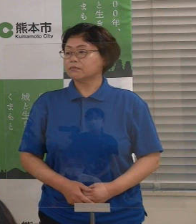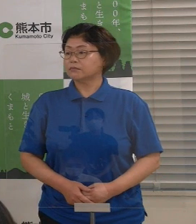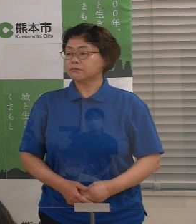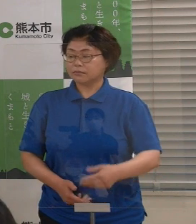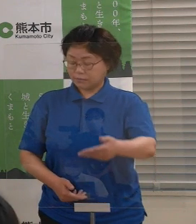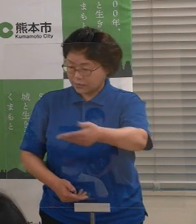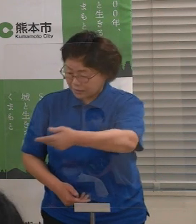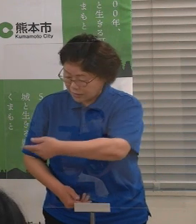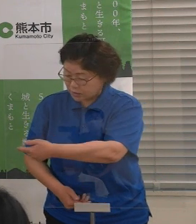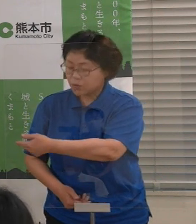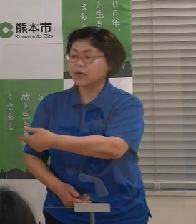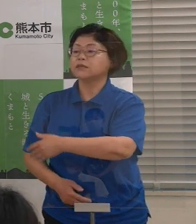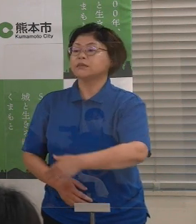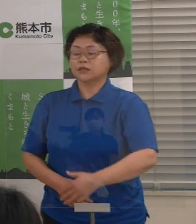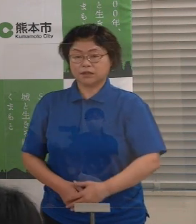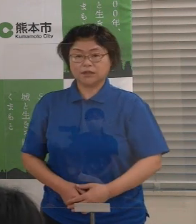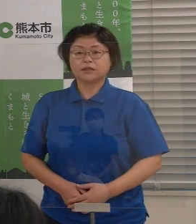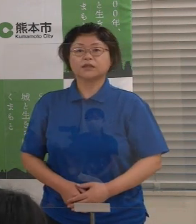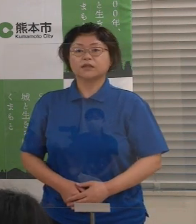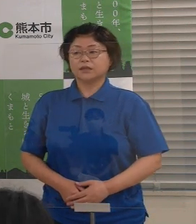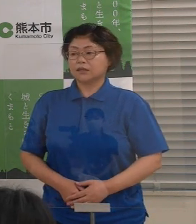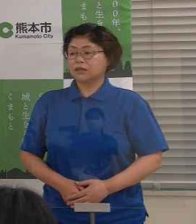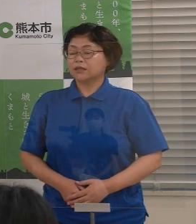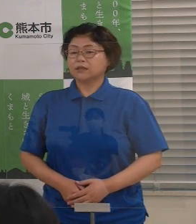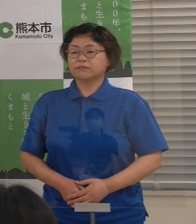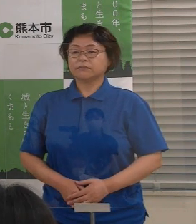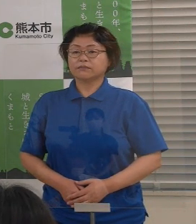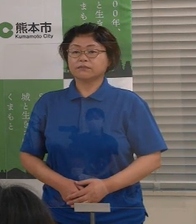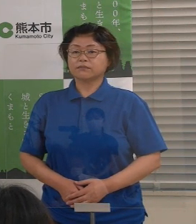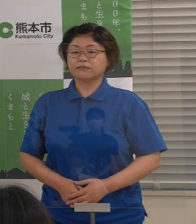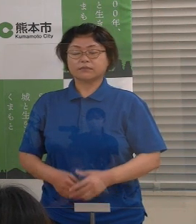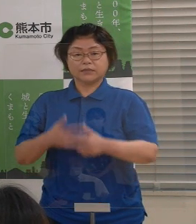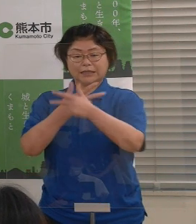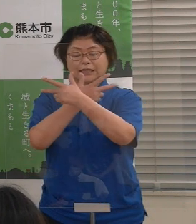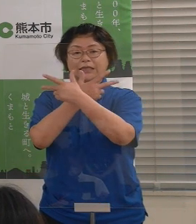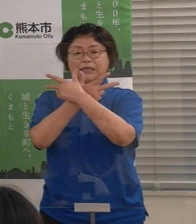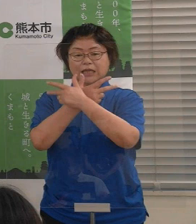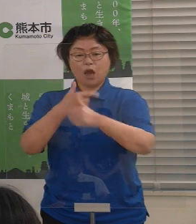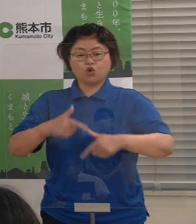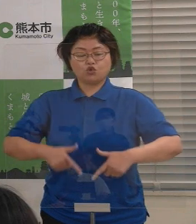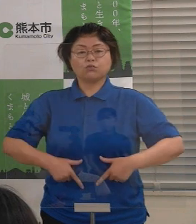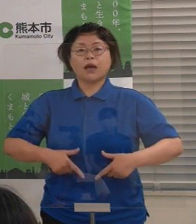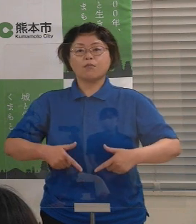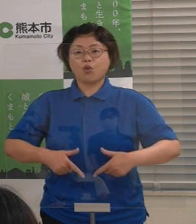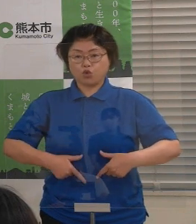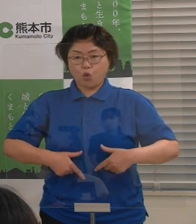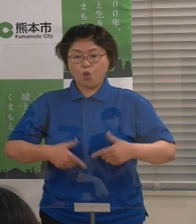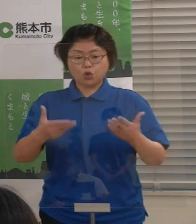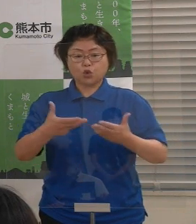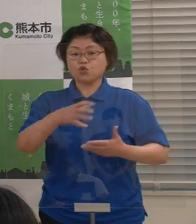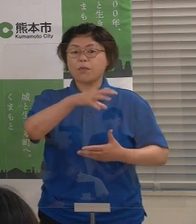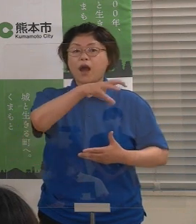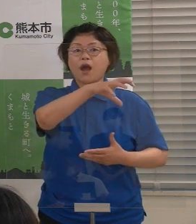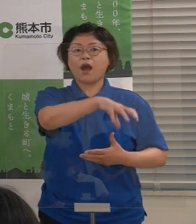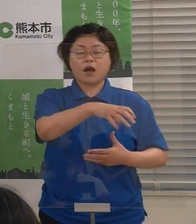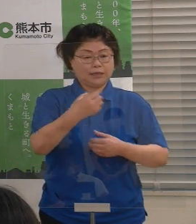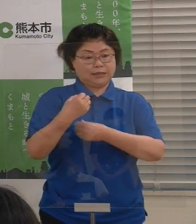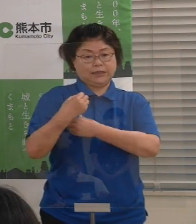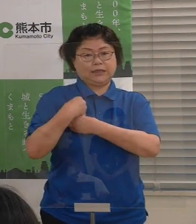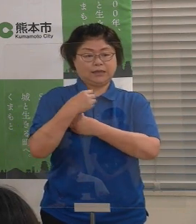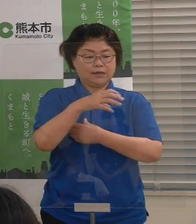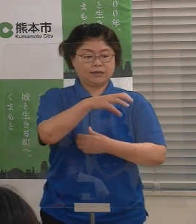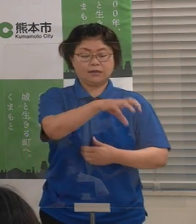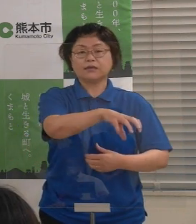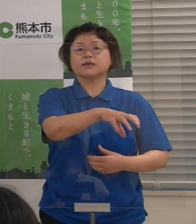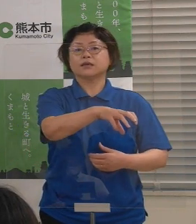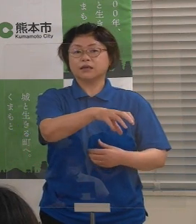はい、じゃあどうぞ。 あ、すみません、あの北熊本駐屯地の自衛隊員がこれであ